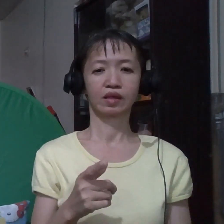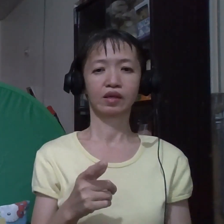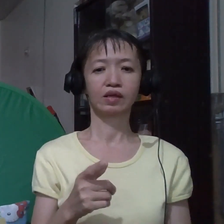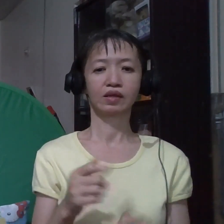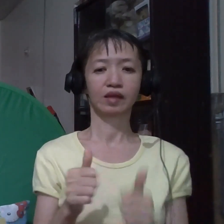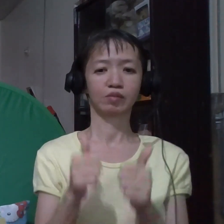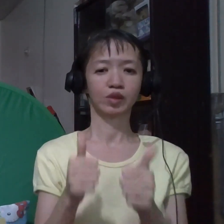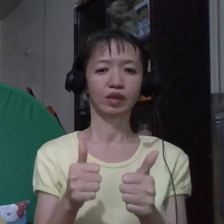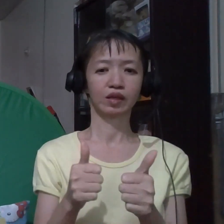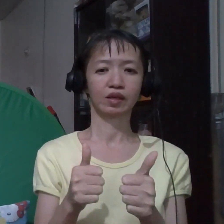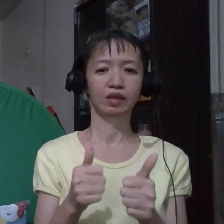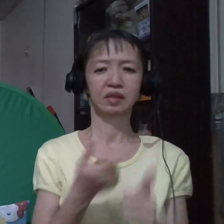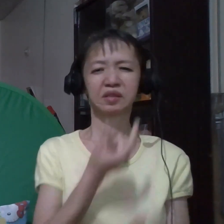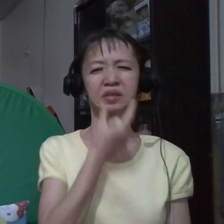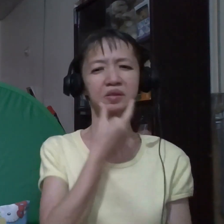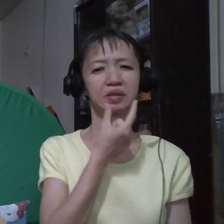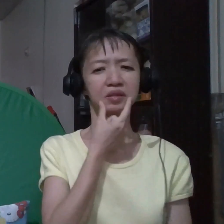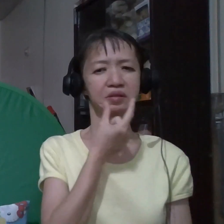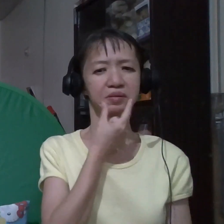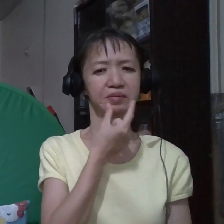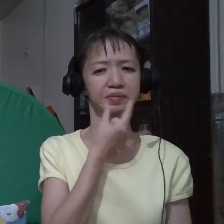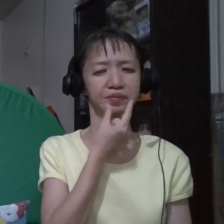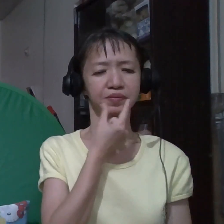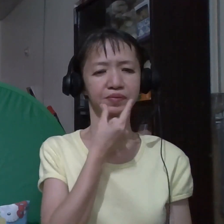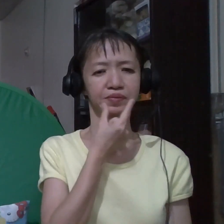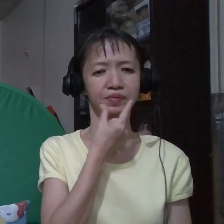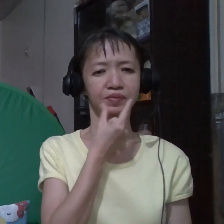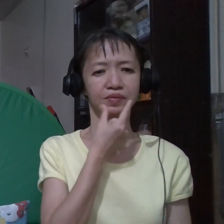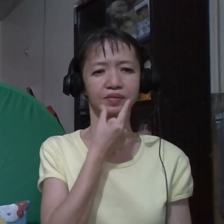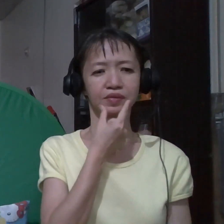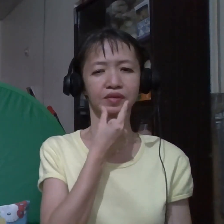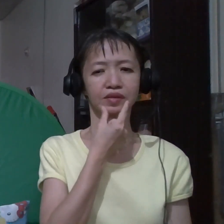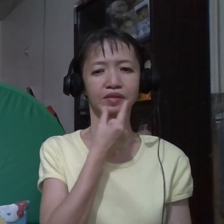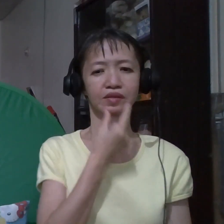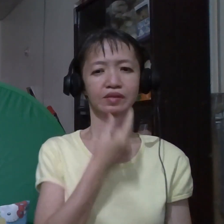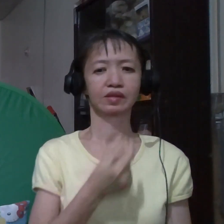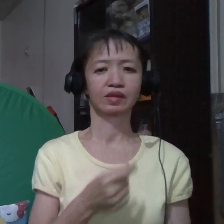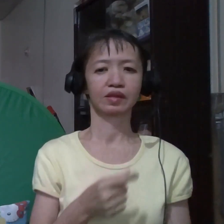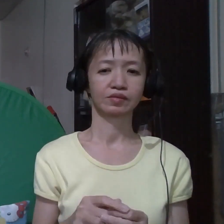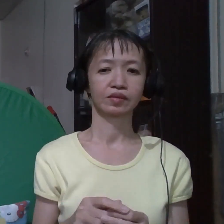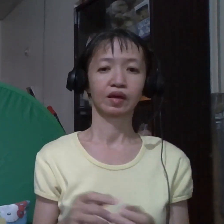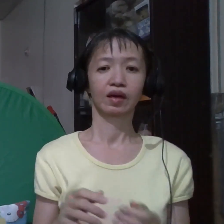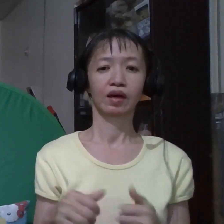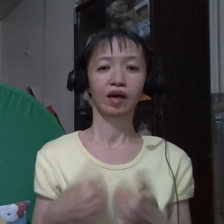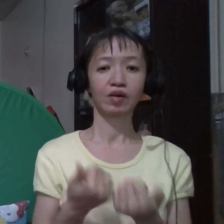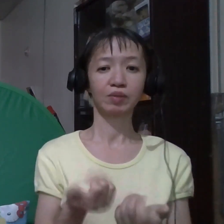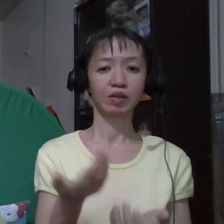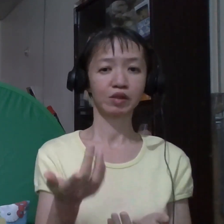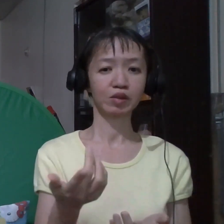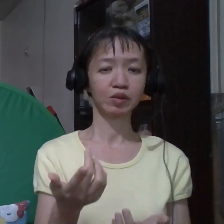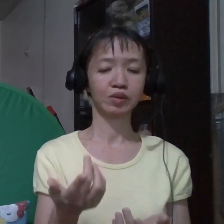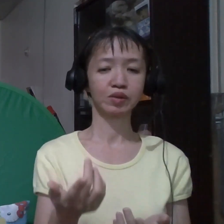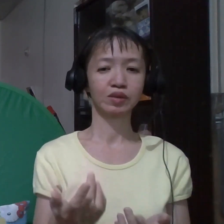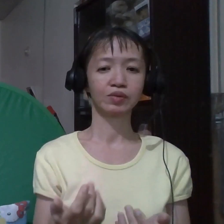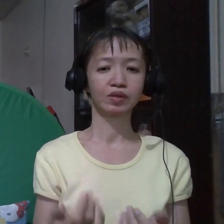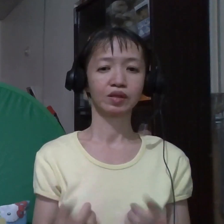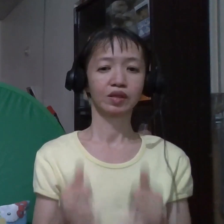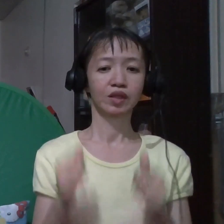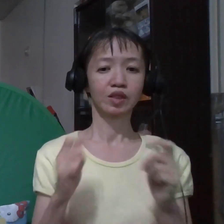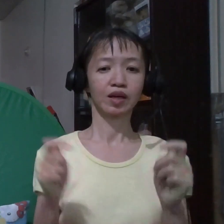키 남자 싫어해요. How about you? try